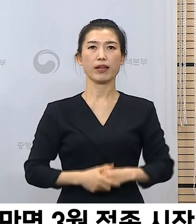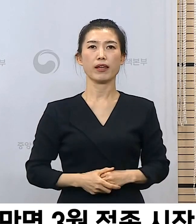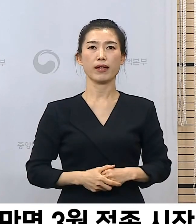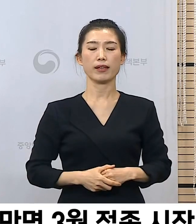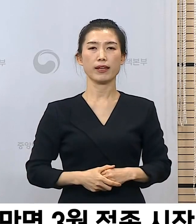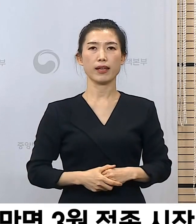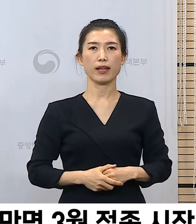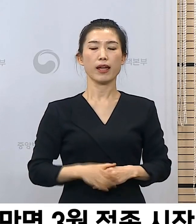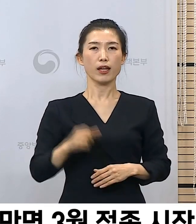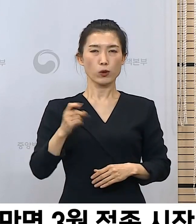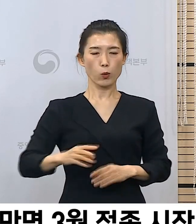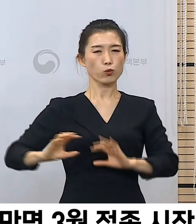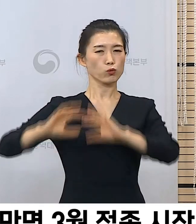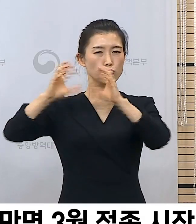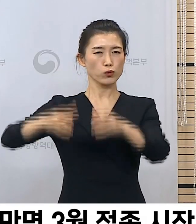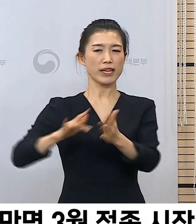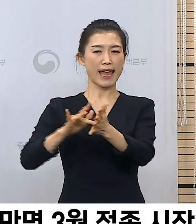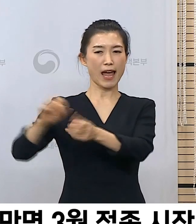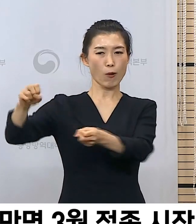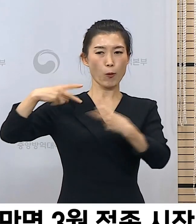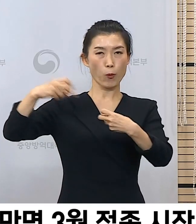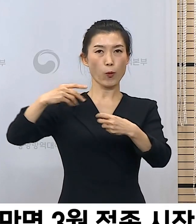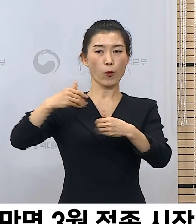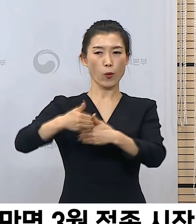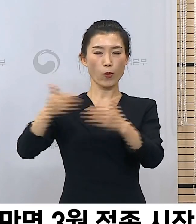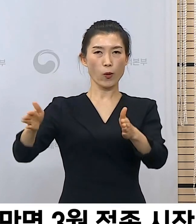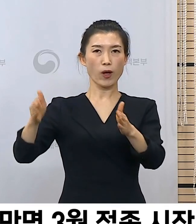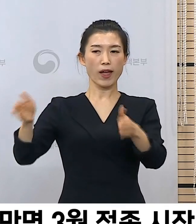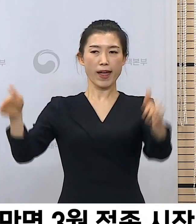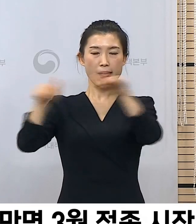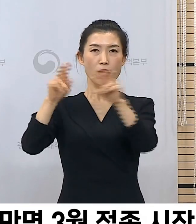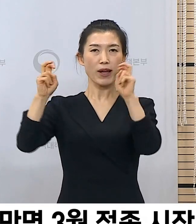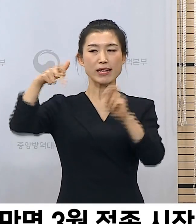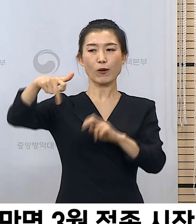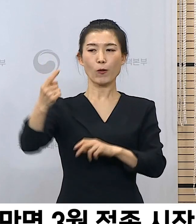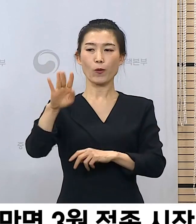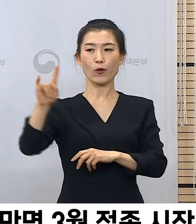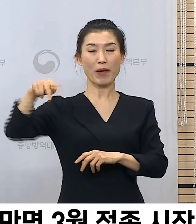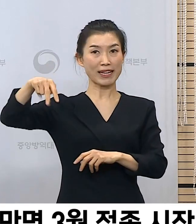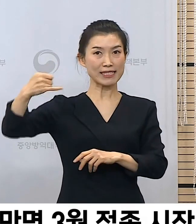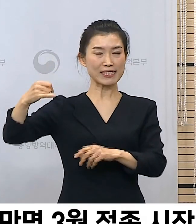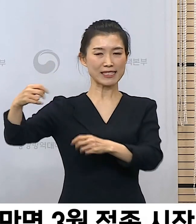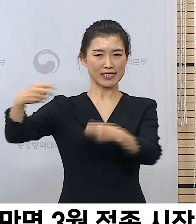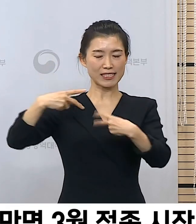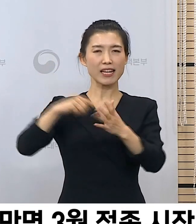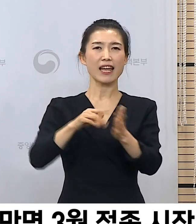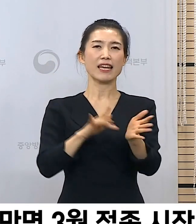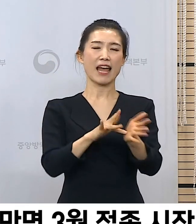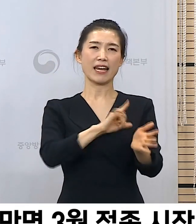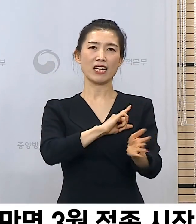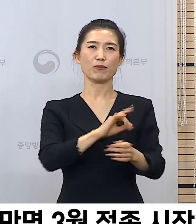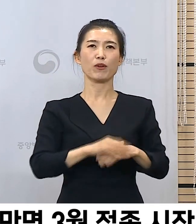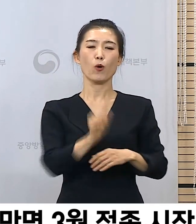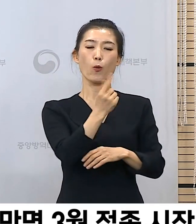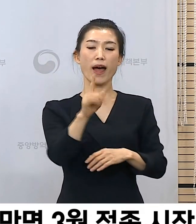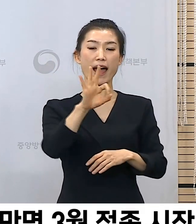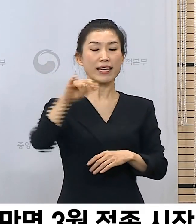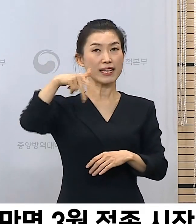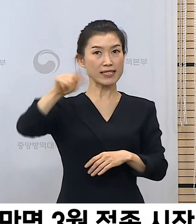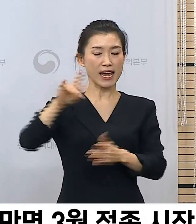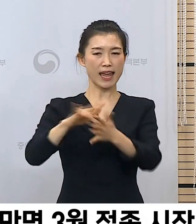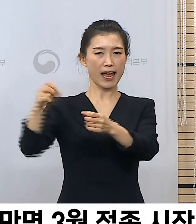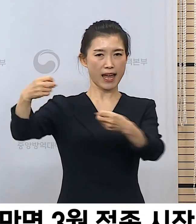함께 국제 백신 공급기구인 코박스를 통해 도입되는 화이자 백신은 도입 즉시 중앙 및